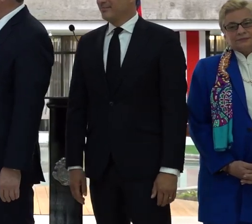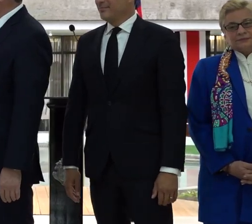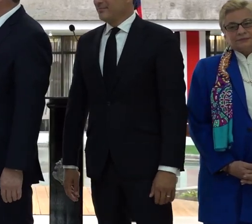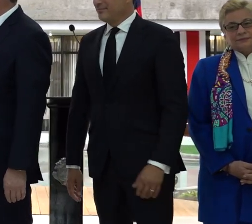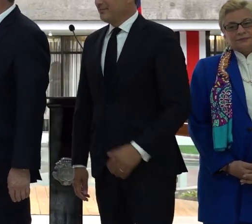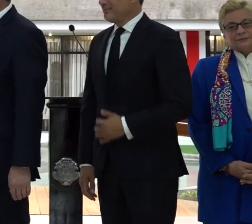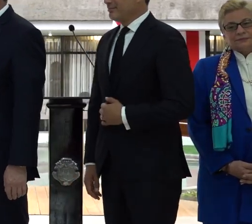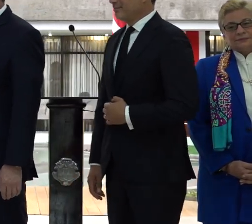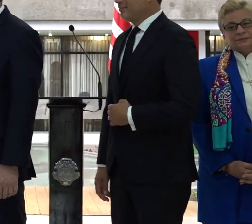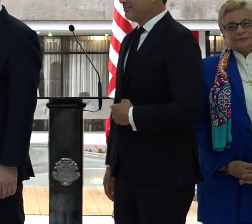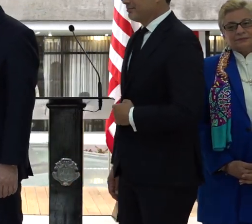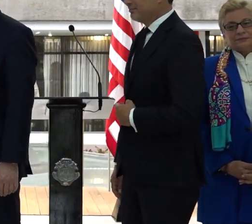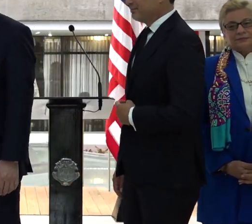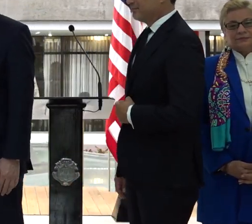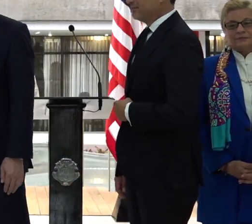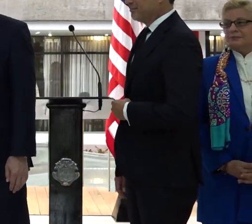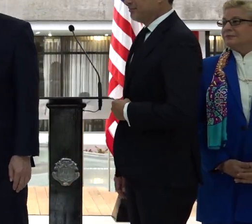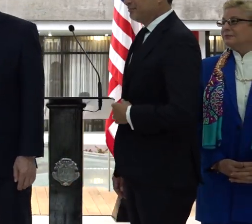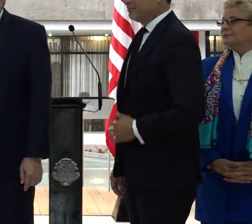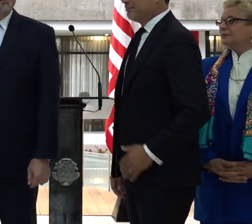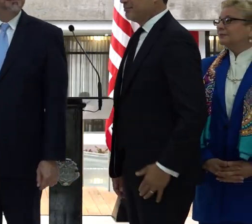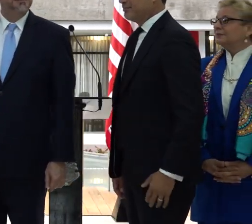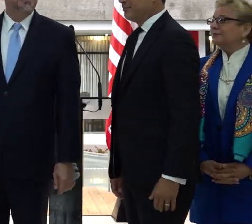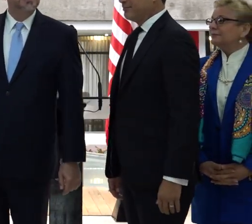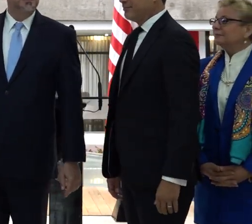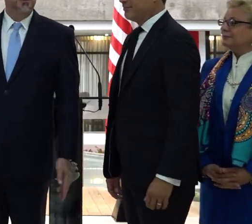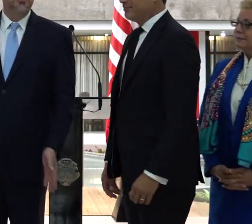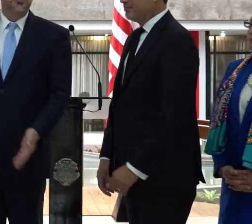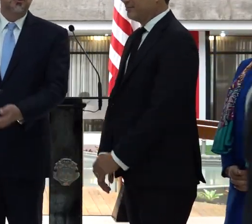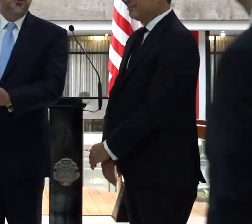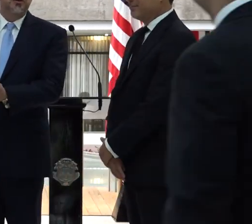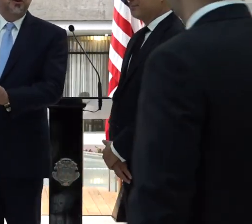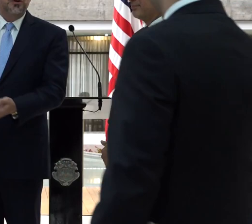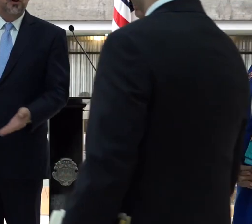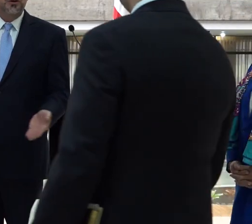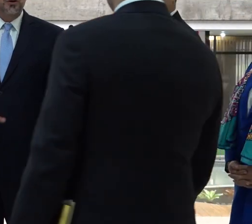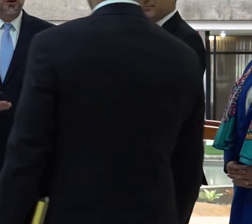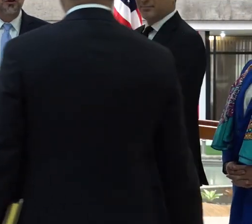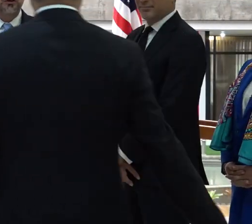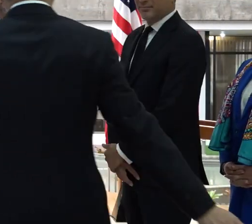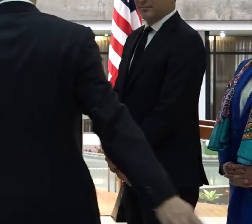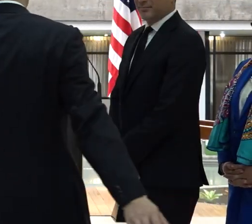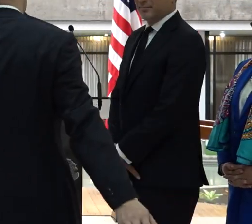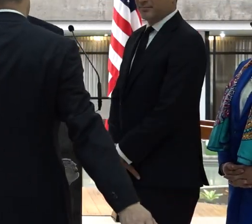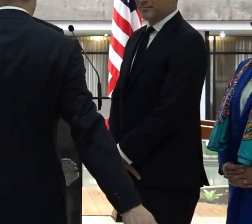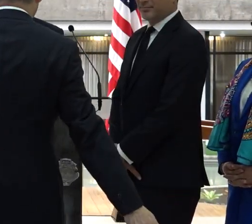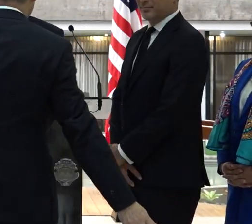del subsecretario Fernández. Agradecemos a todos y síganos en las redes sociales de la Casa Presidencial.